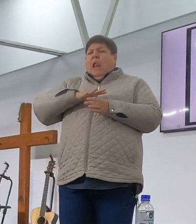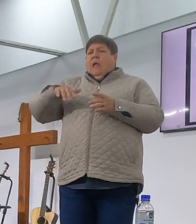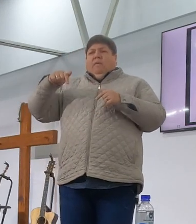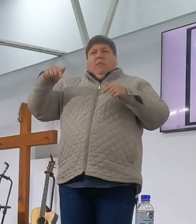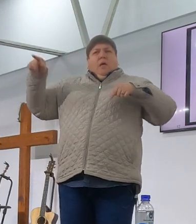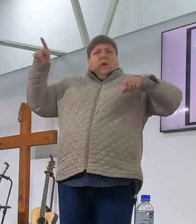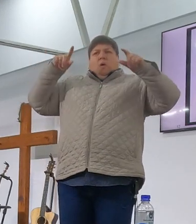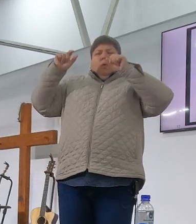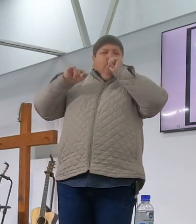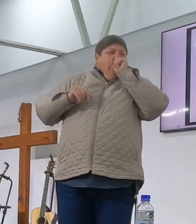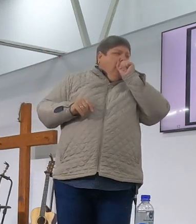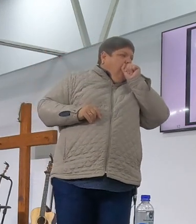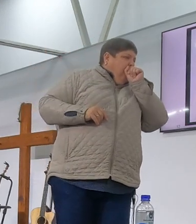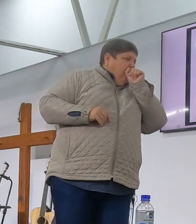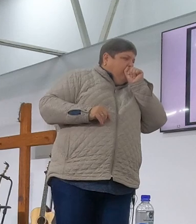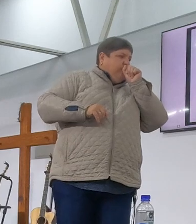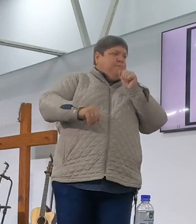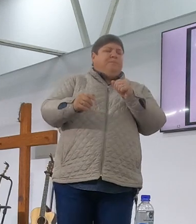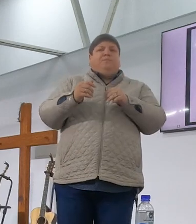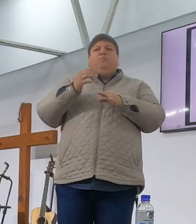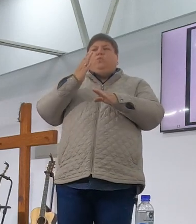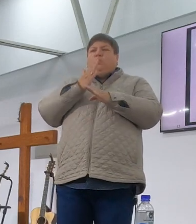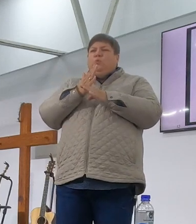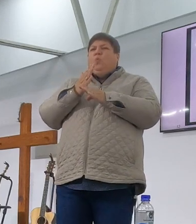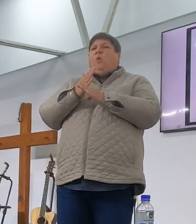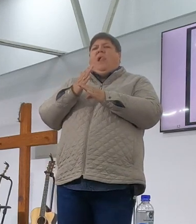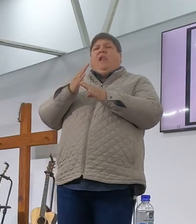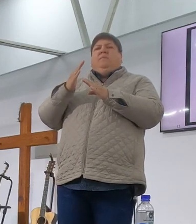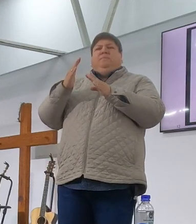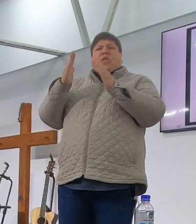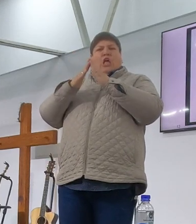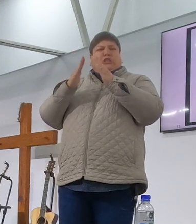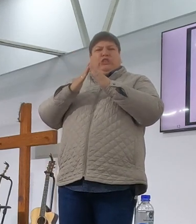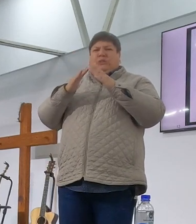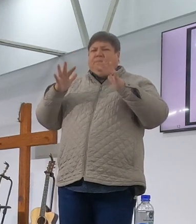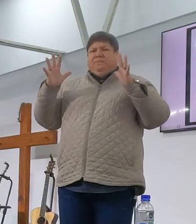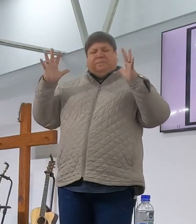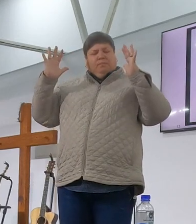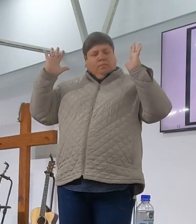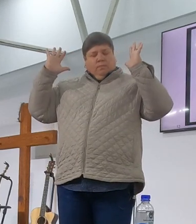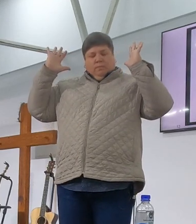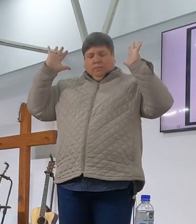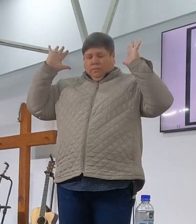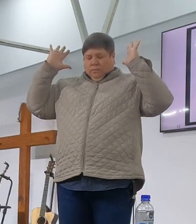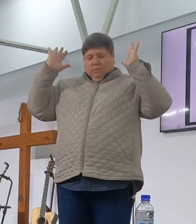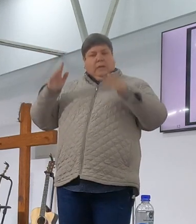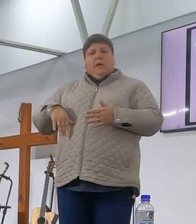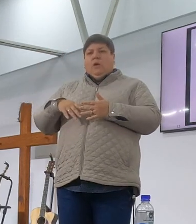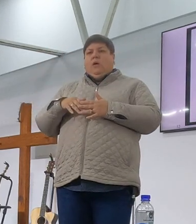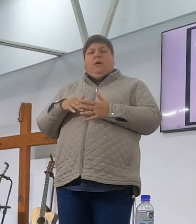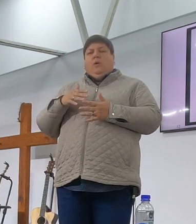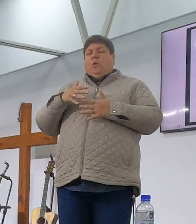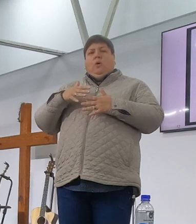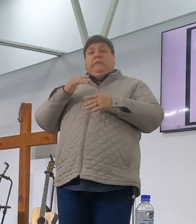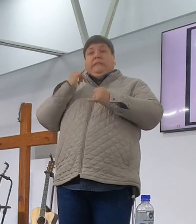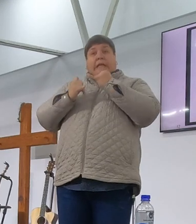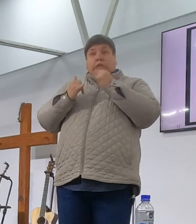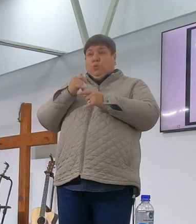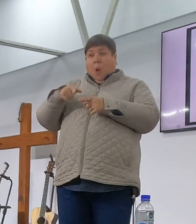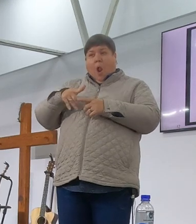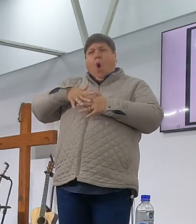dit wat in ons huise aangaan en buite die huise. is eigenlijk een groter deel van die